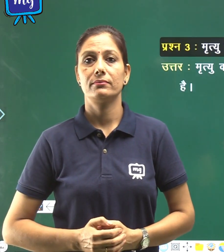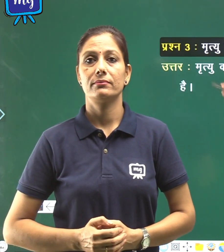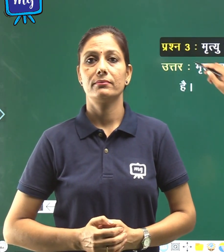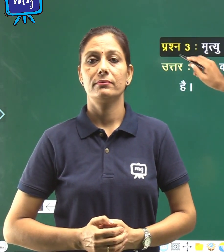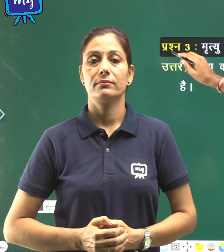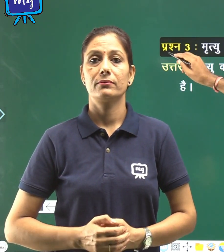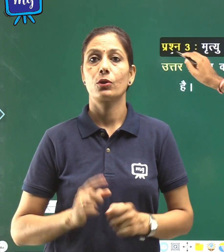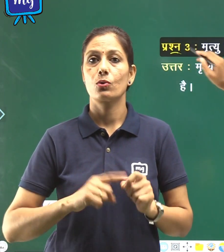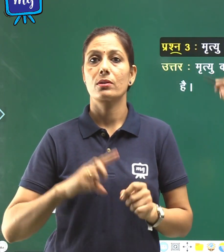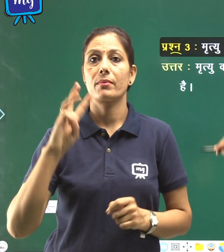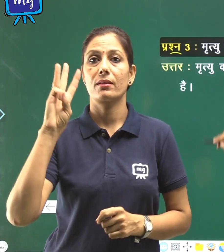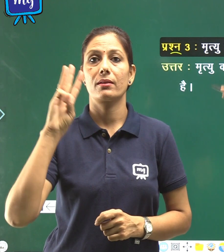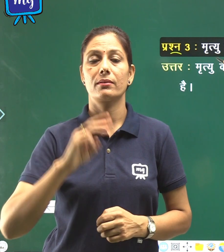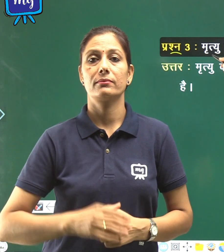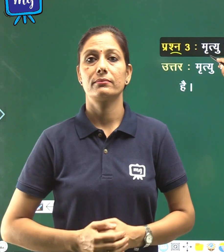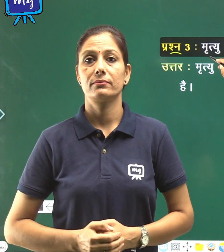प्रश्न 3,